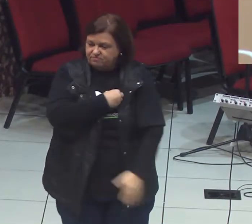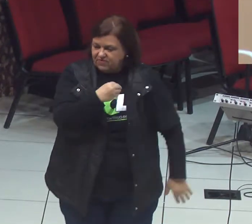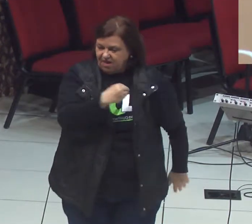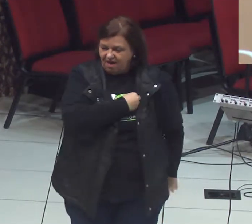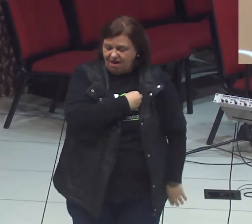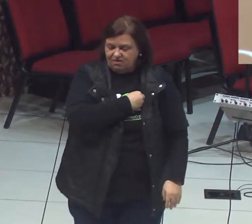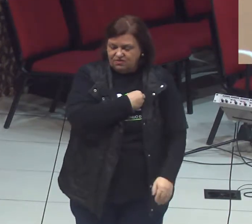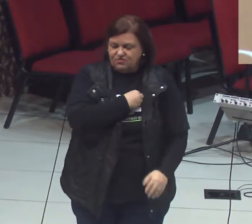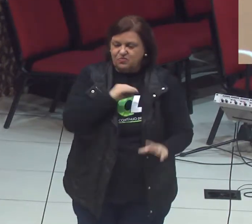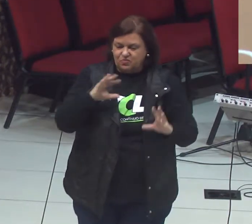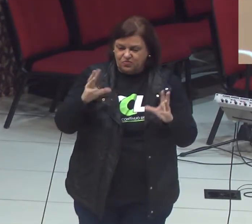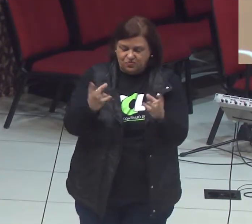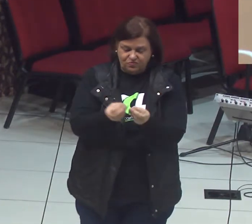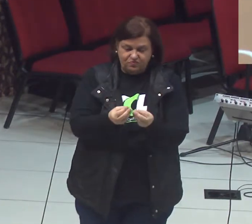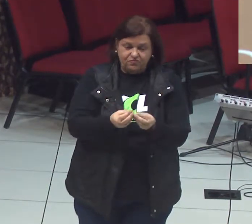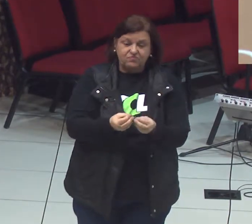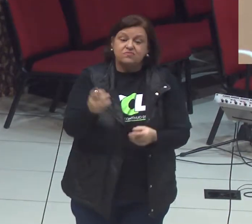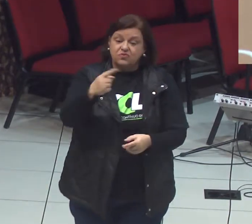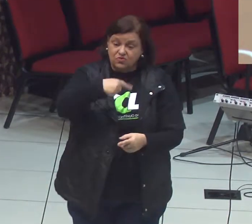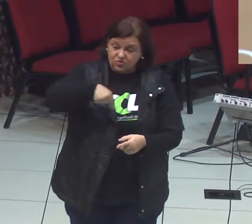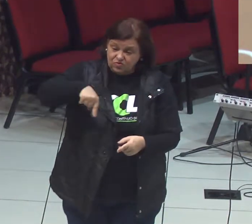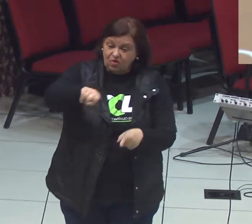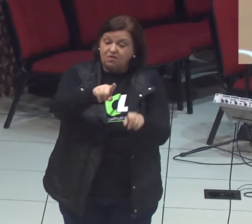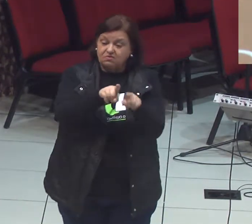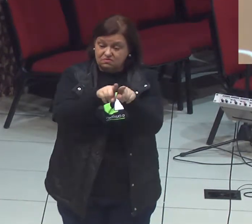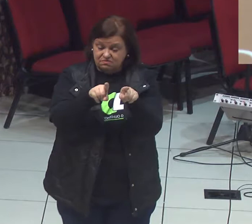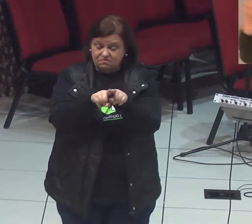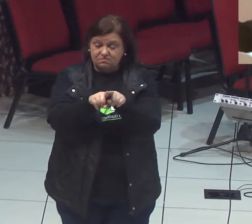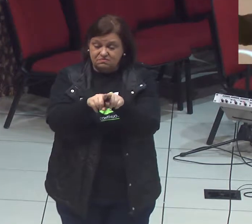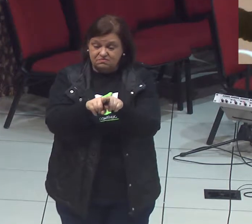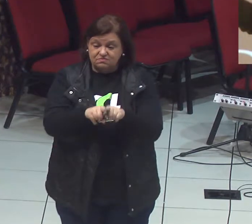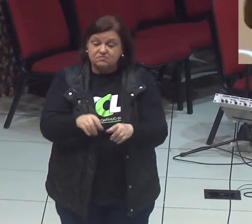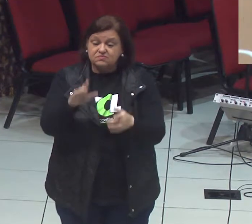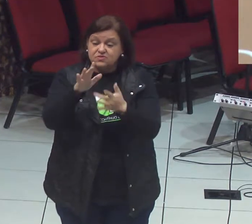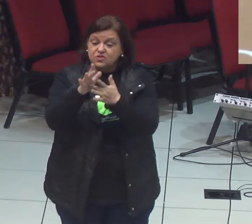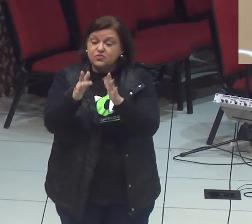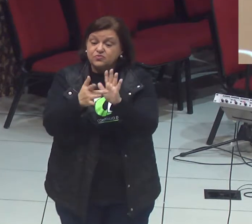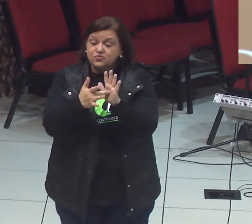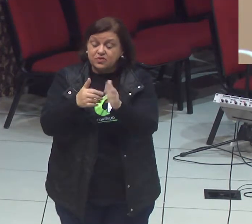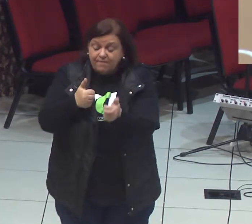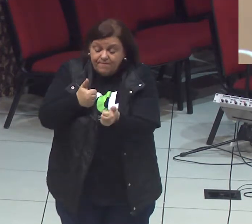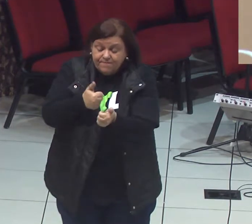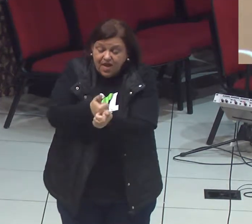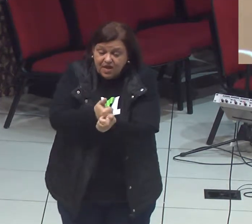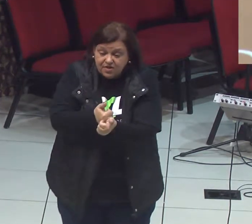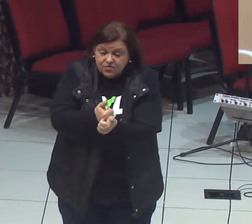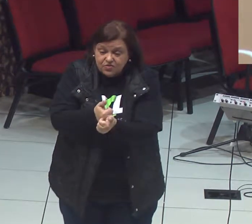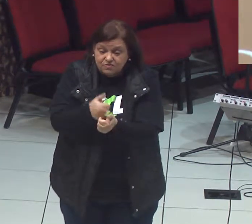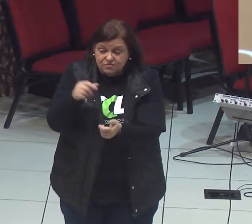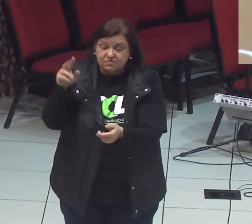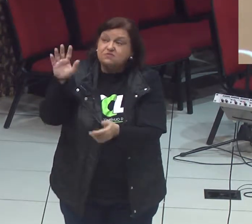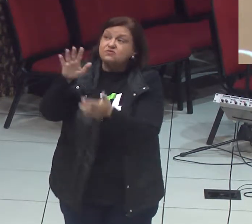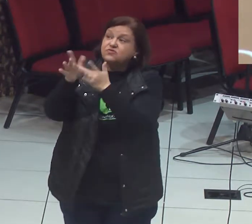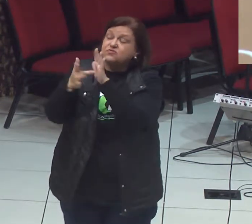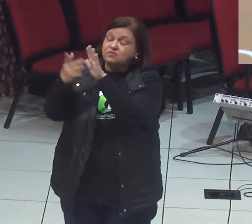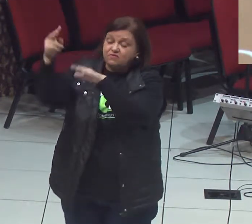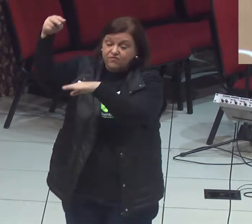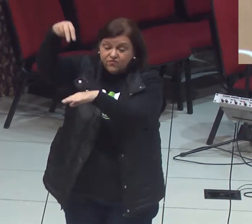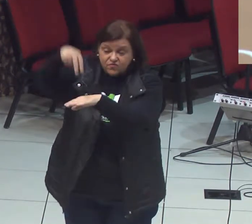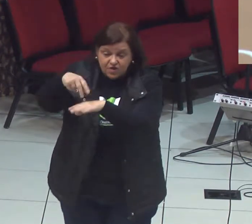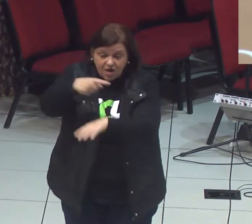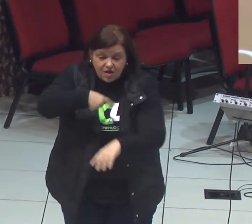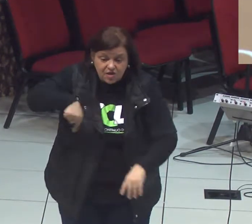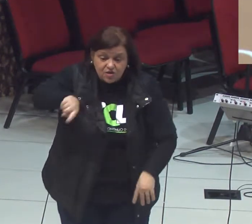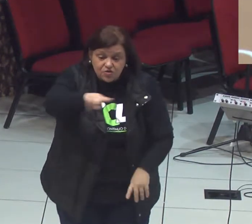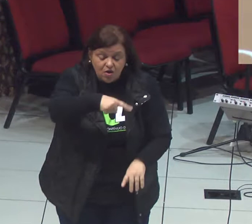de Tessalônica, e cabe a nós também isso, porque Jesus está voltando e nós estamos caminhando, e